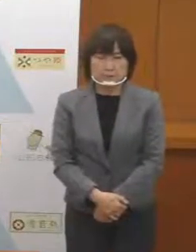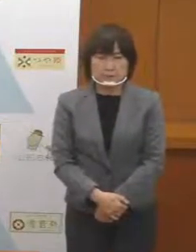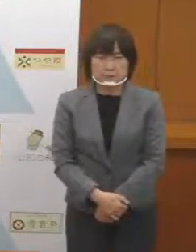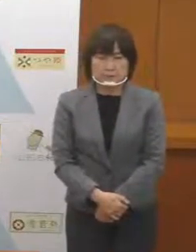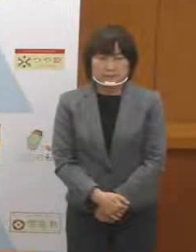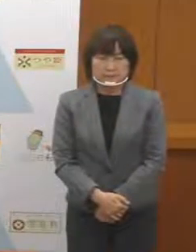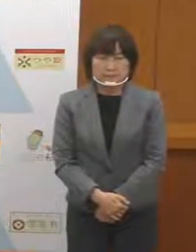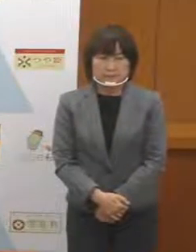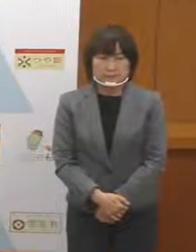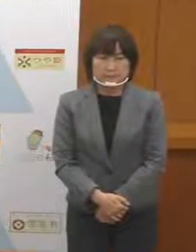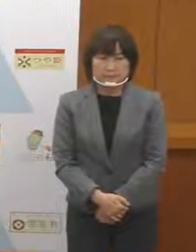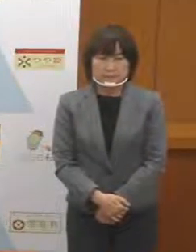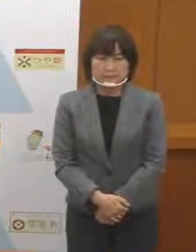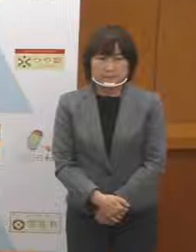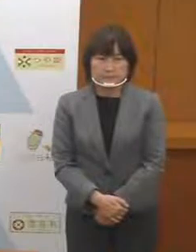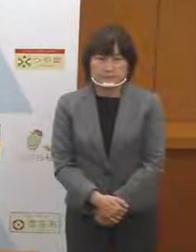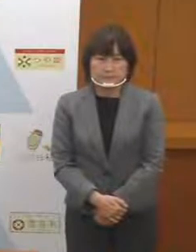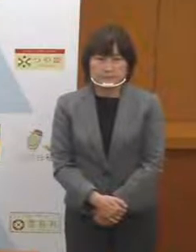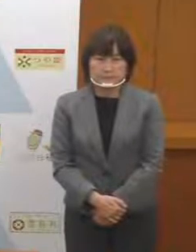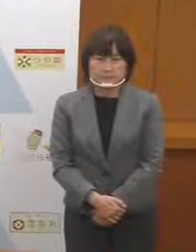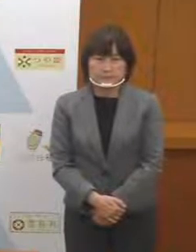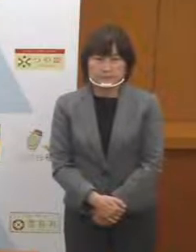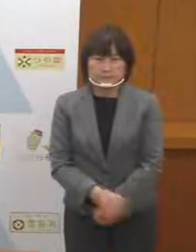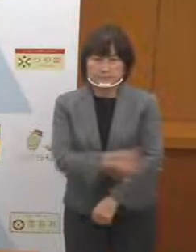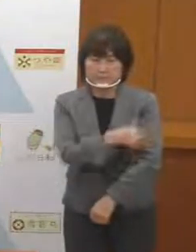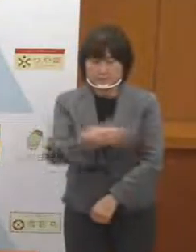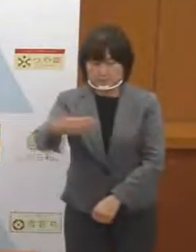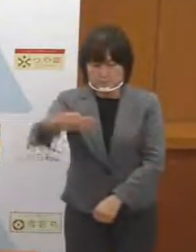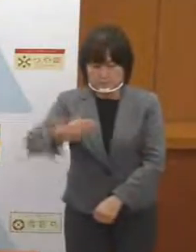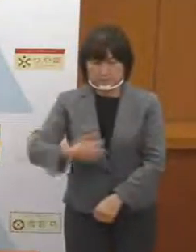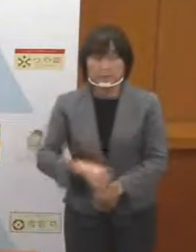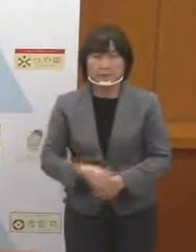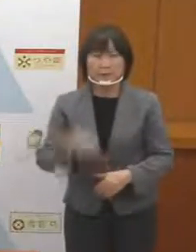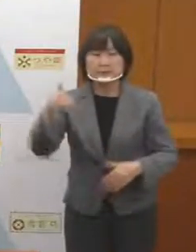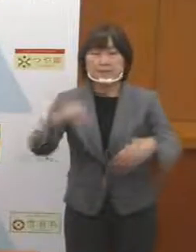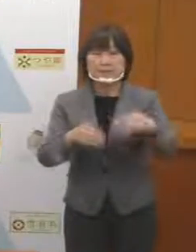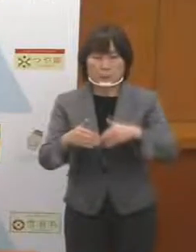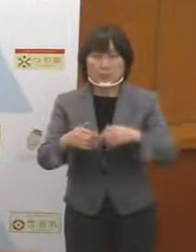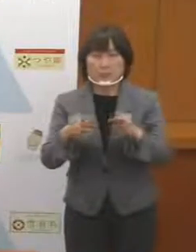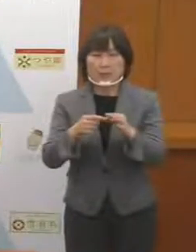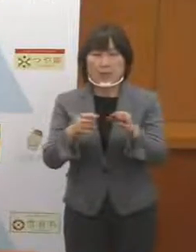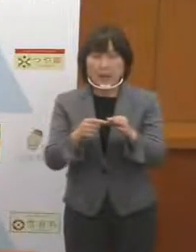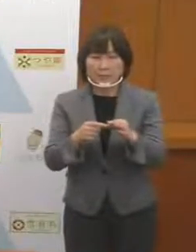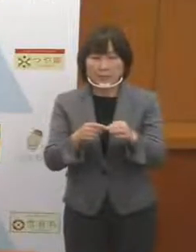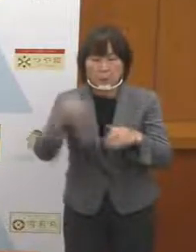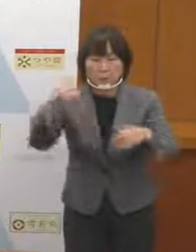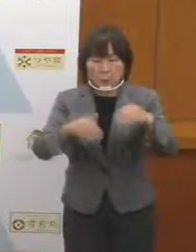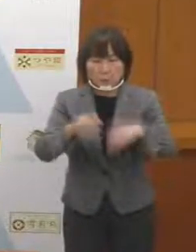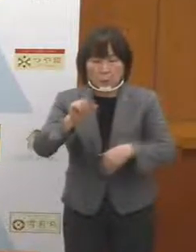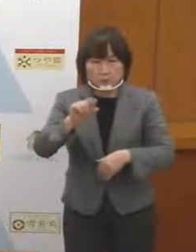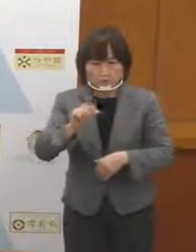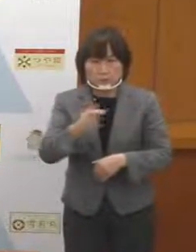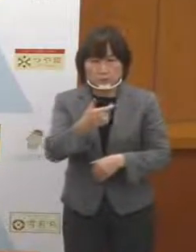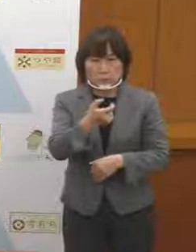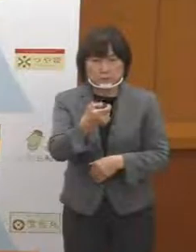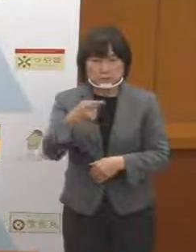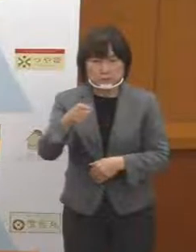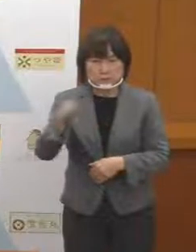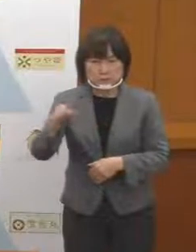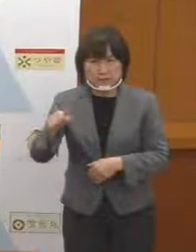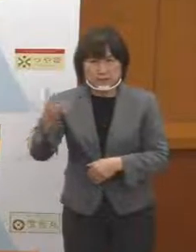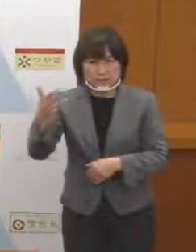ですありがとうございますその選挙であの山形県の投票率というのが61.88m2